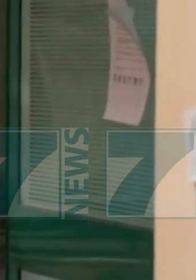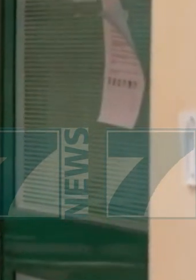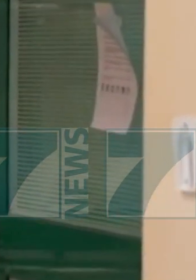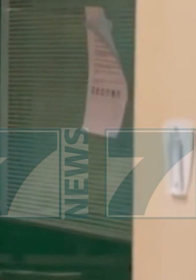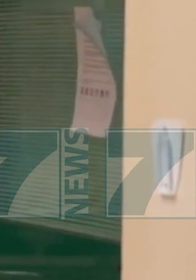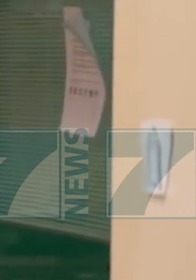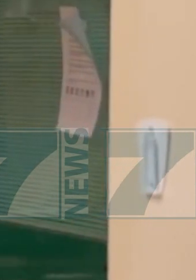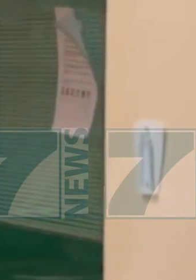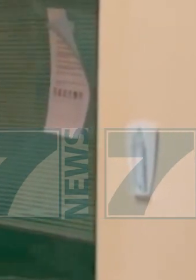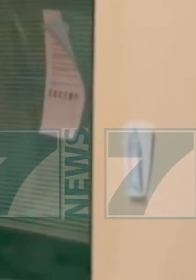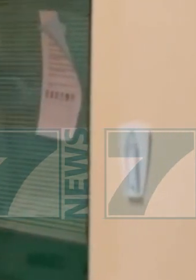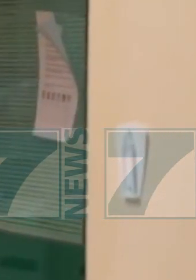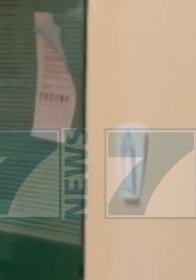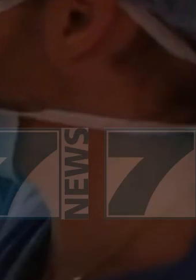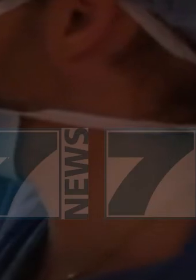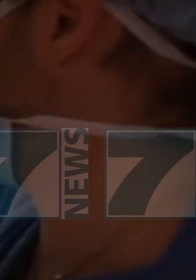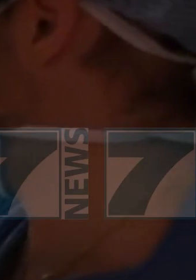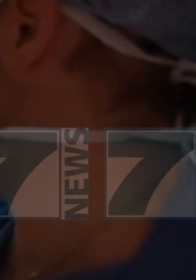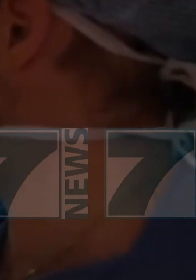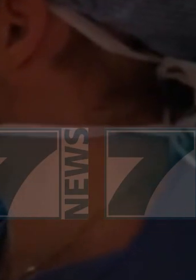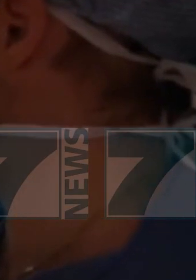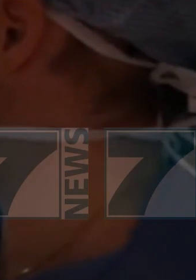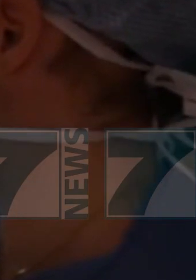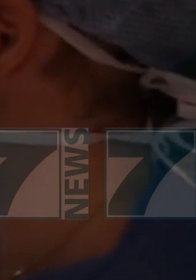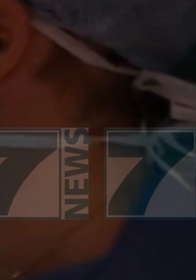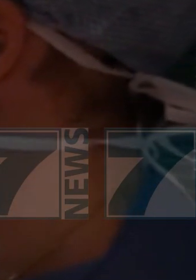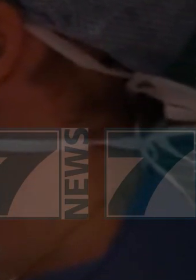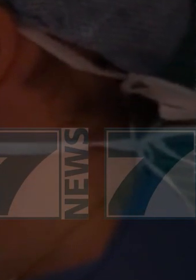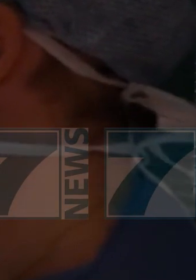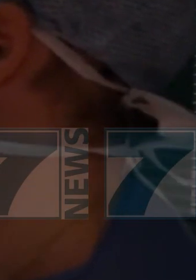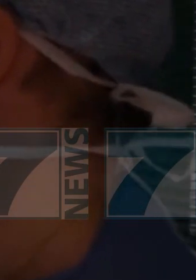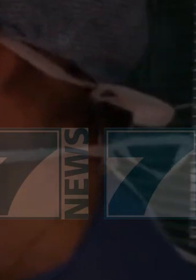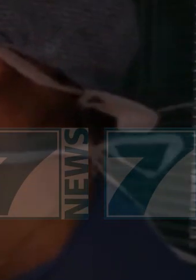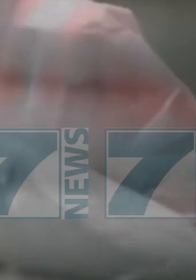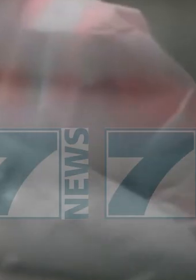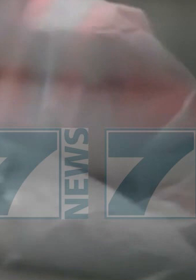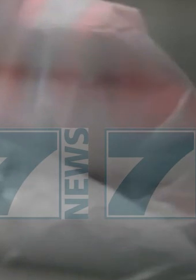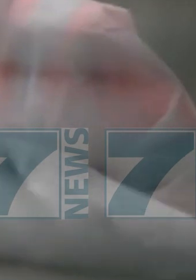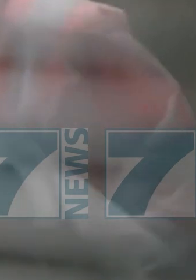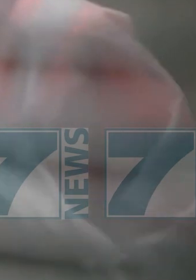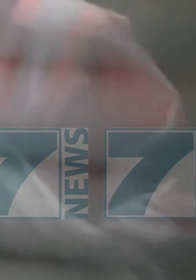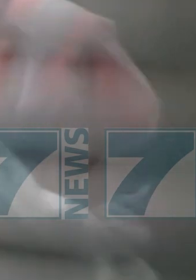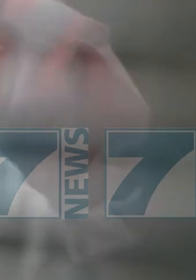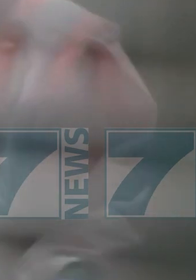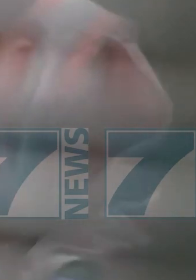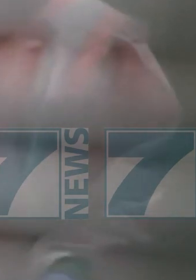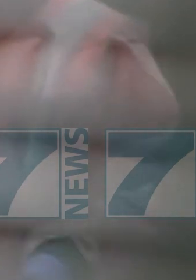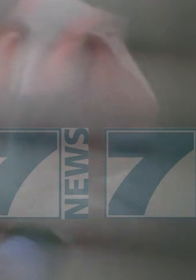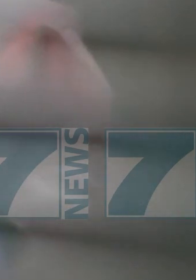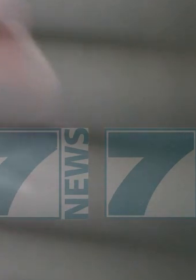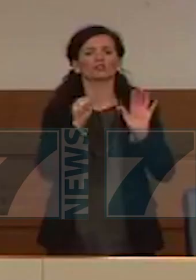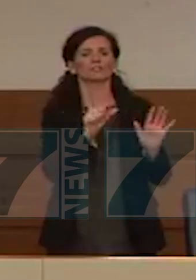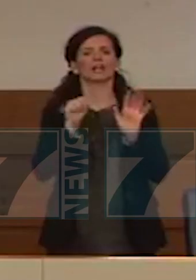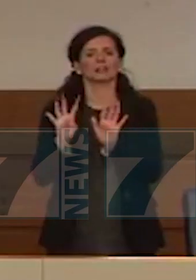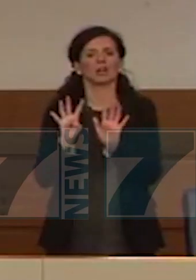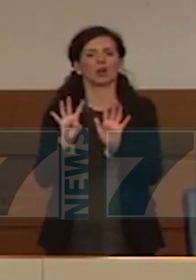orët e fundit kanë humbur jetën 627 persona, ndërsa numri total i të vdekurve nga koronavirusi ka shkuar në